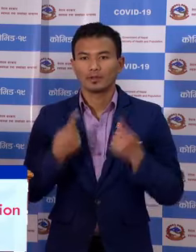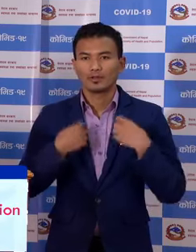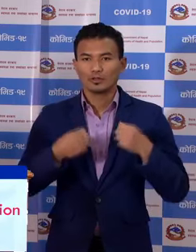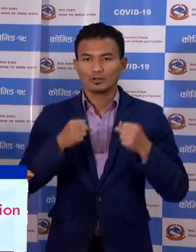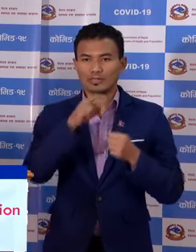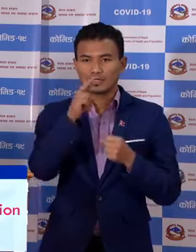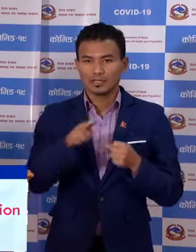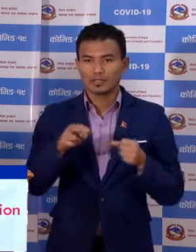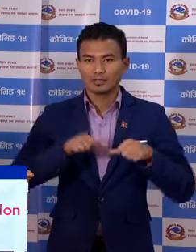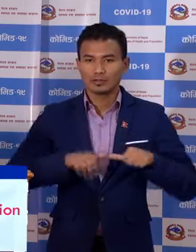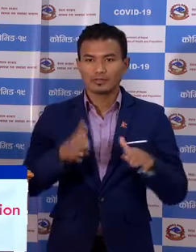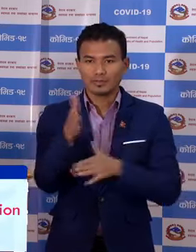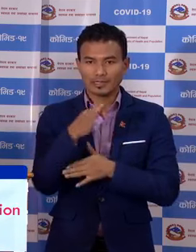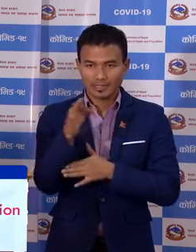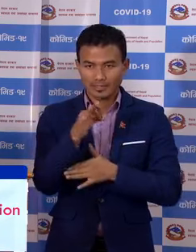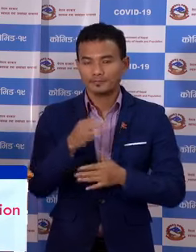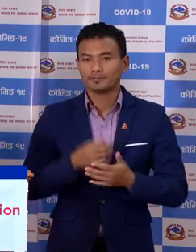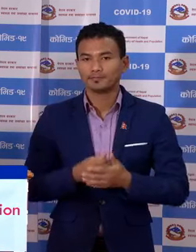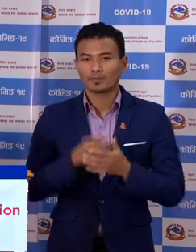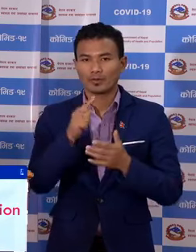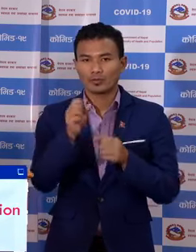स्वास्थ्य तथा जनसंख्या मंत्रालय को